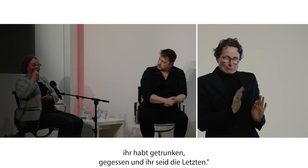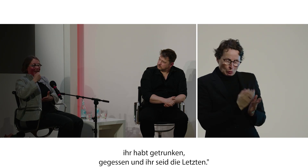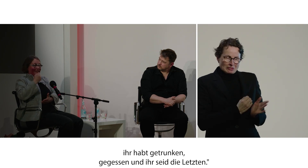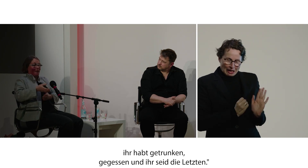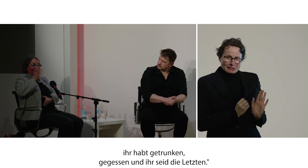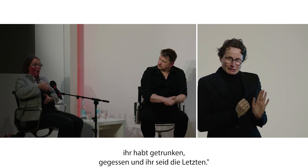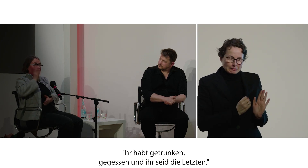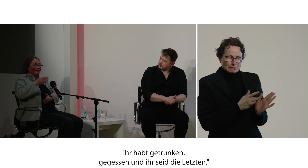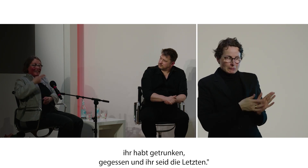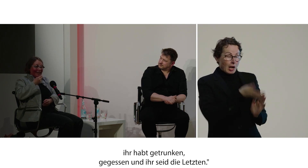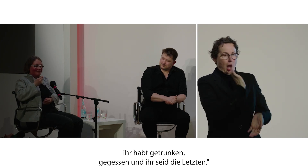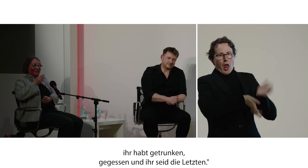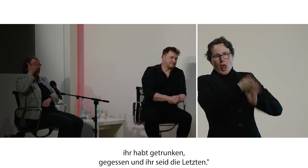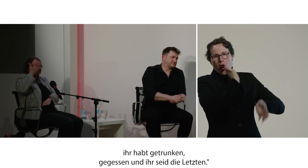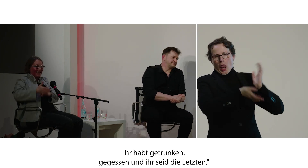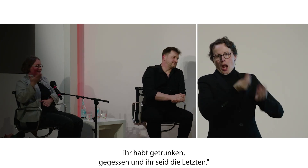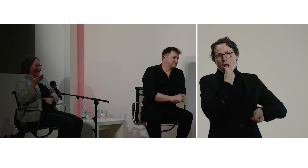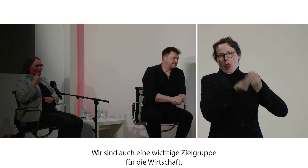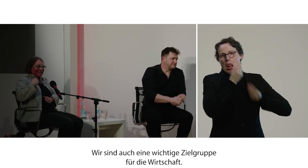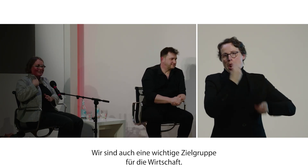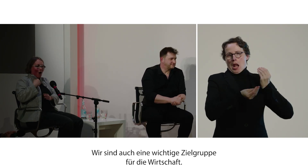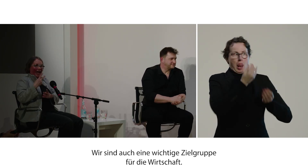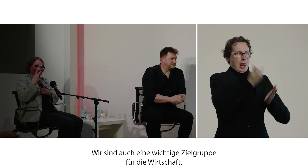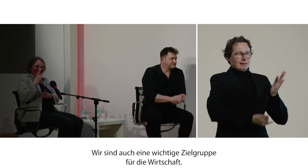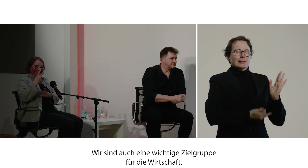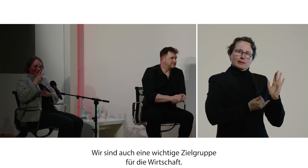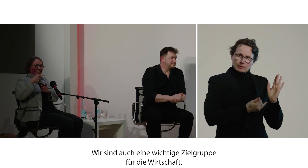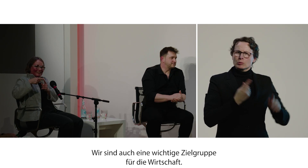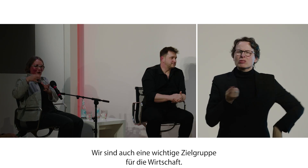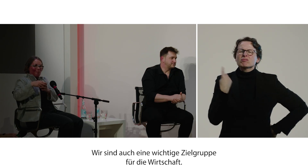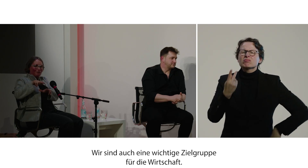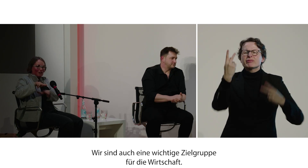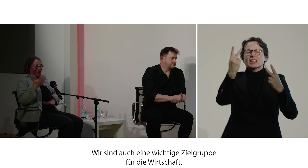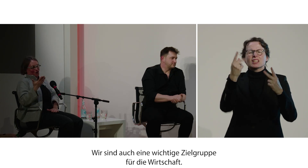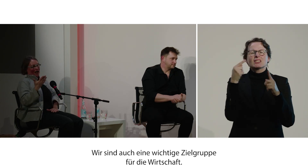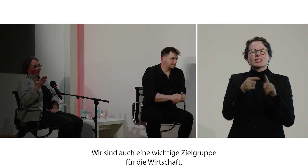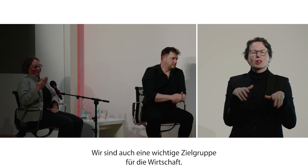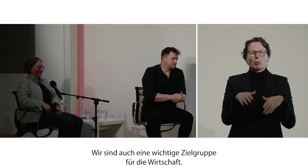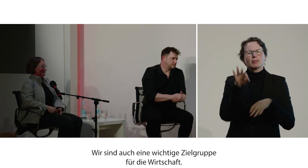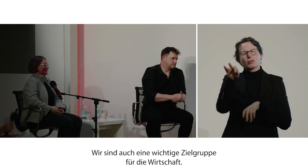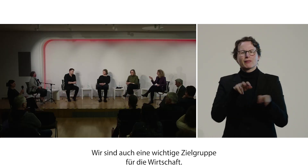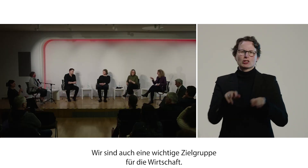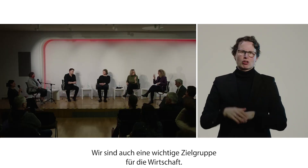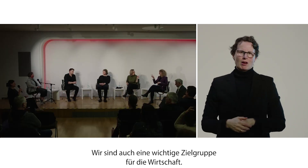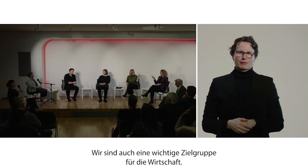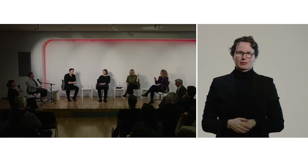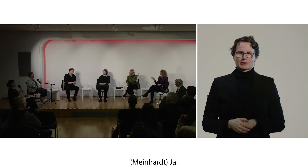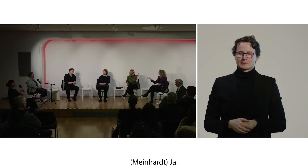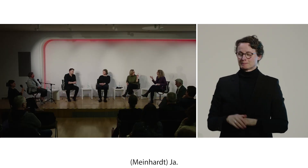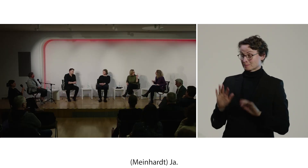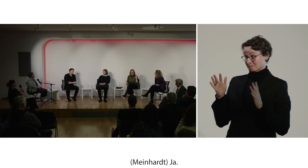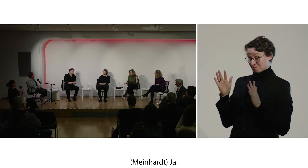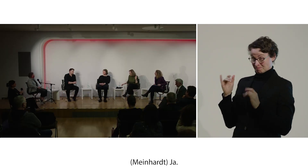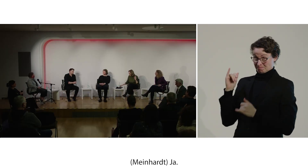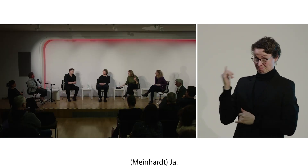Umsatz gemacht, weil ihr habt getrunken, gegessen und ihr seid die Letzten. Also wir sind auch eine wichtige Tiergruppe für die Wirtschaft. Ja?